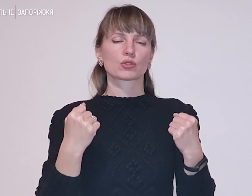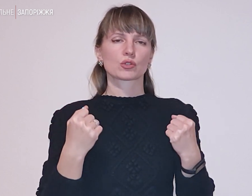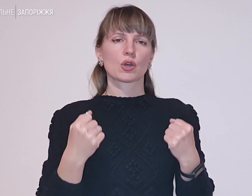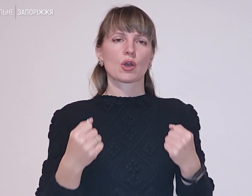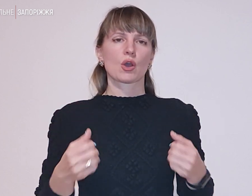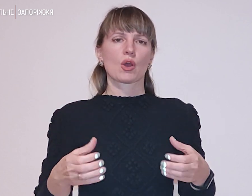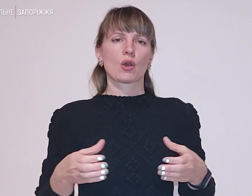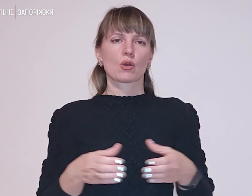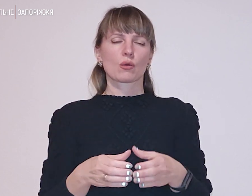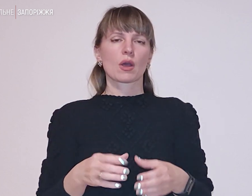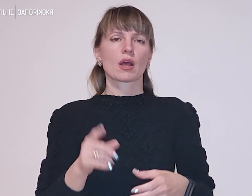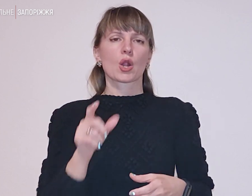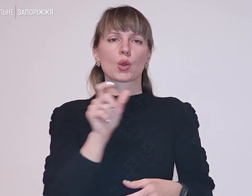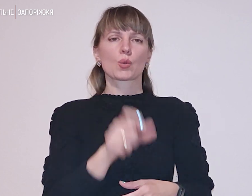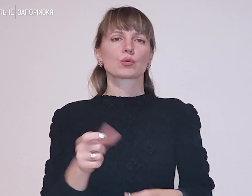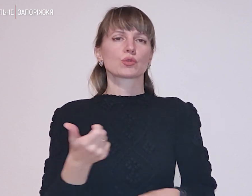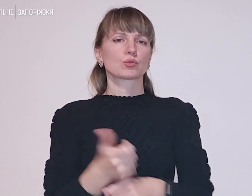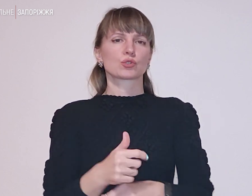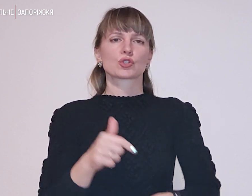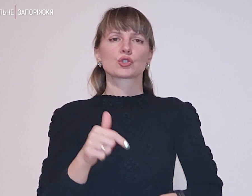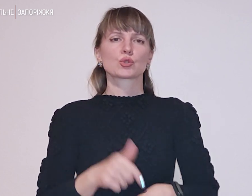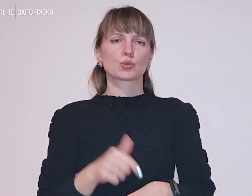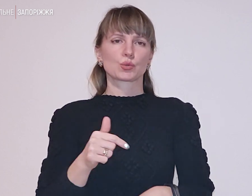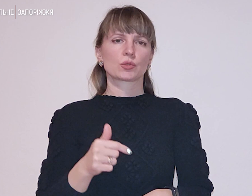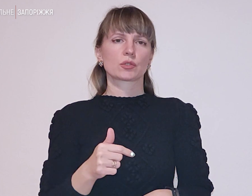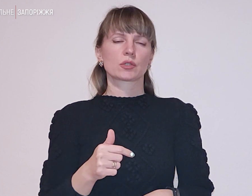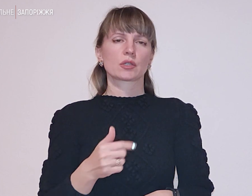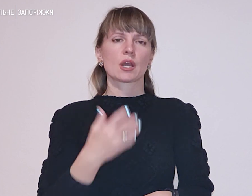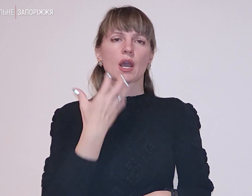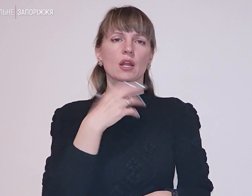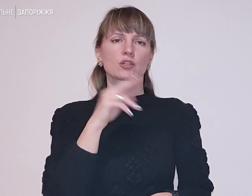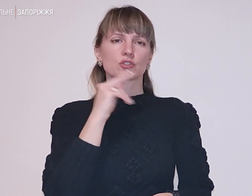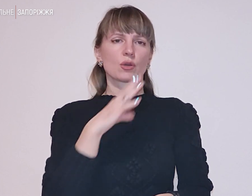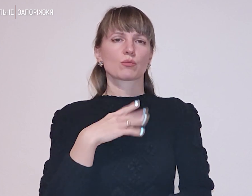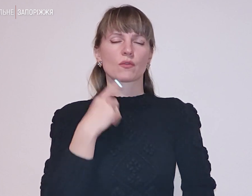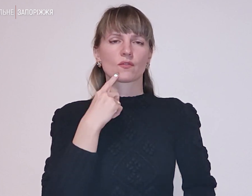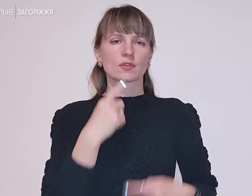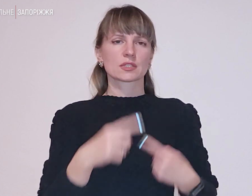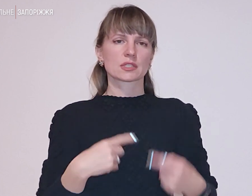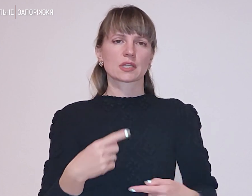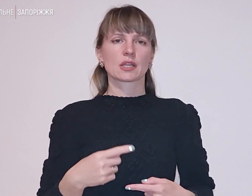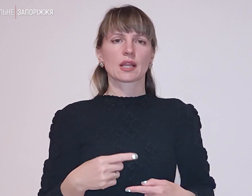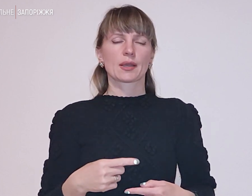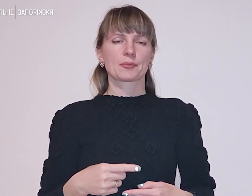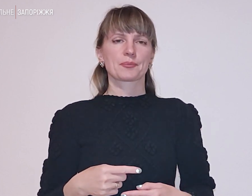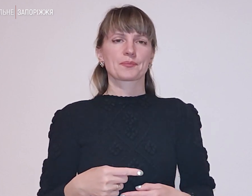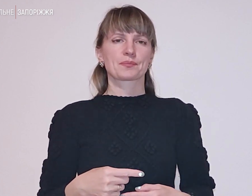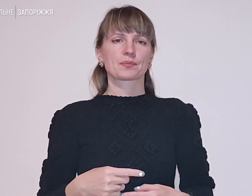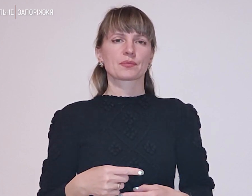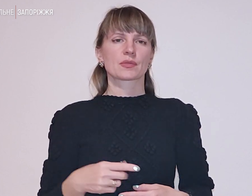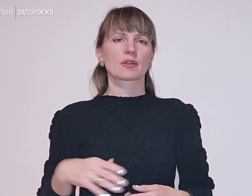Люди дуже чуйні. Кип'яток був, ну, вони там скрізь цілу добу